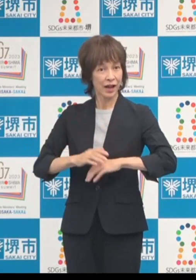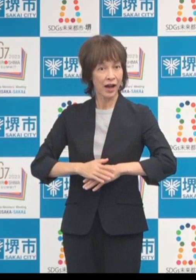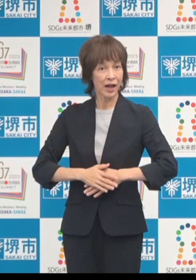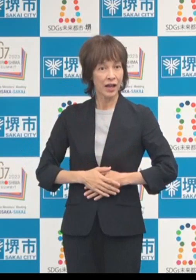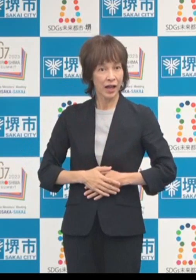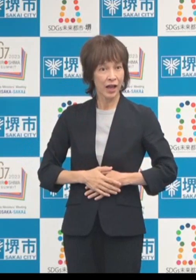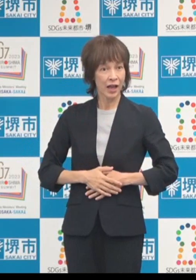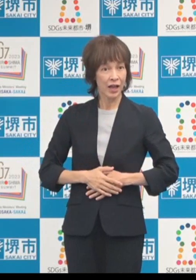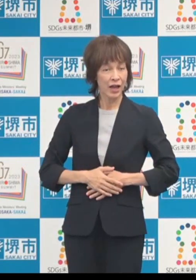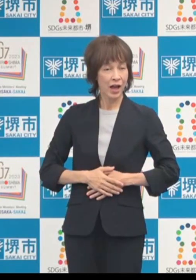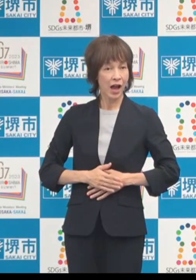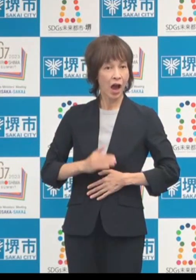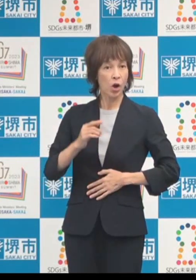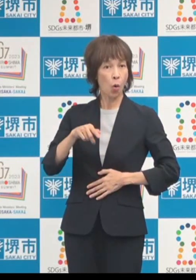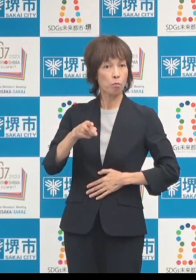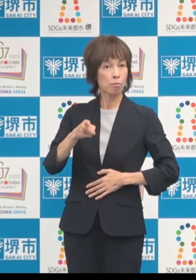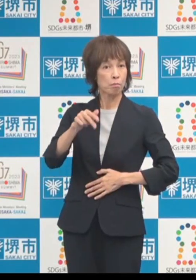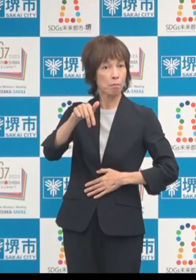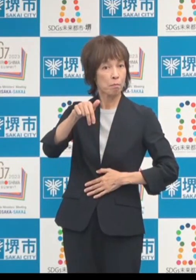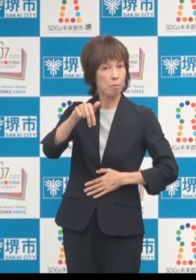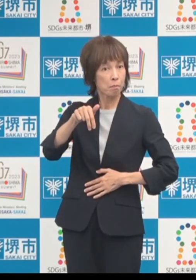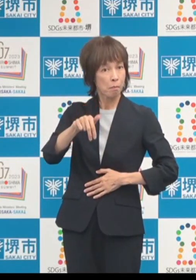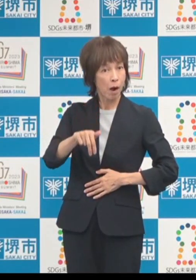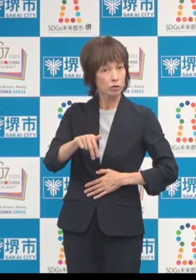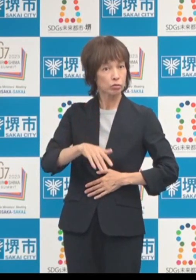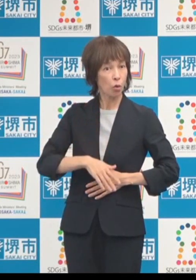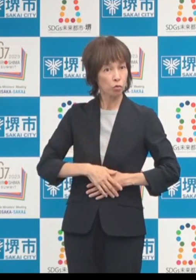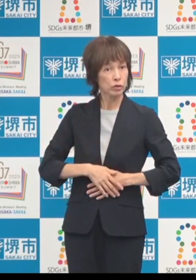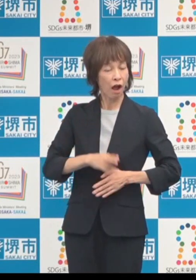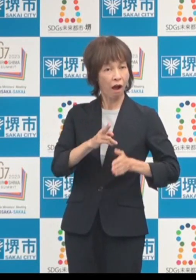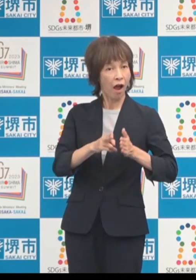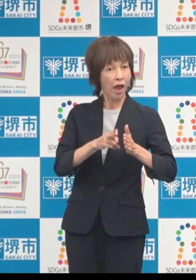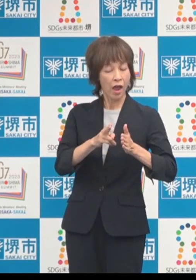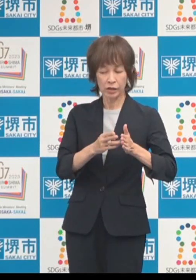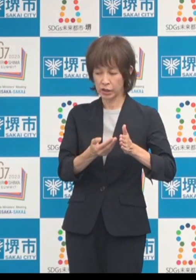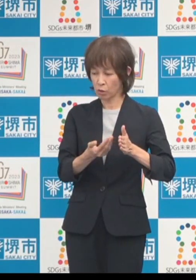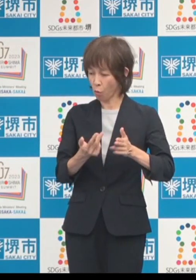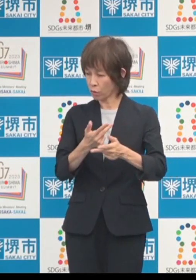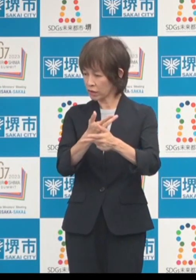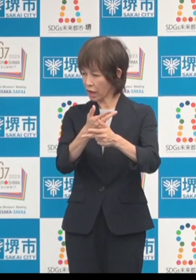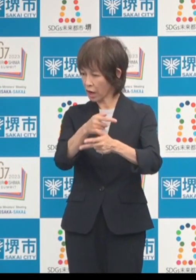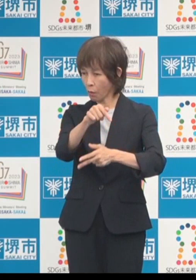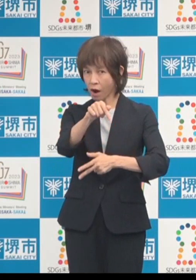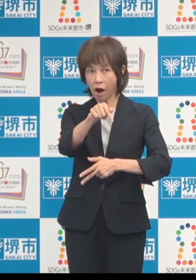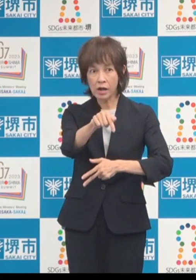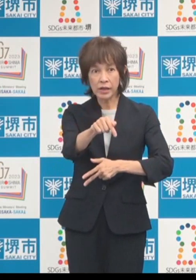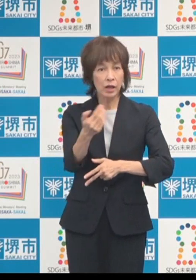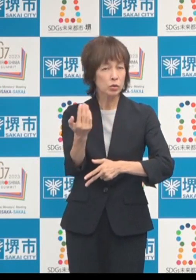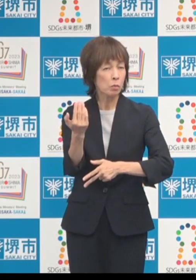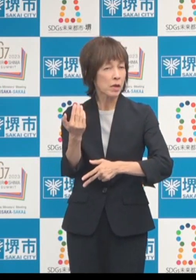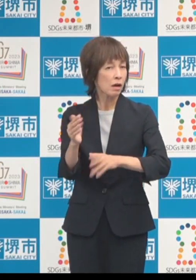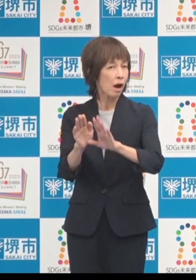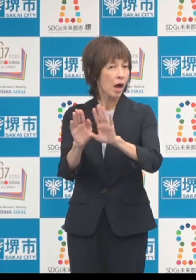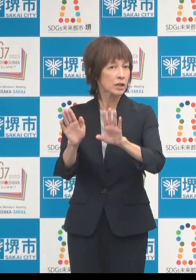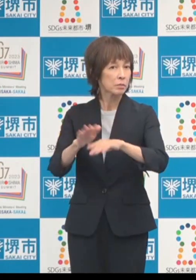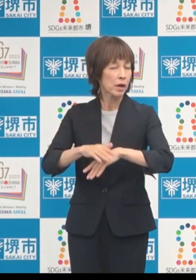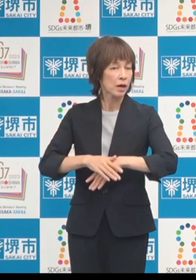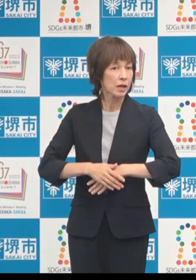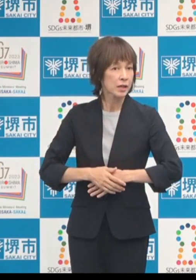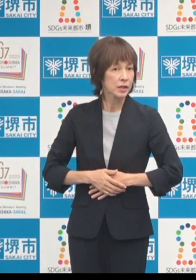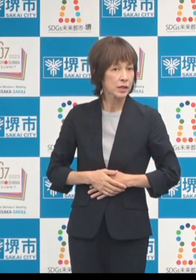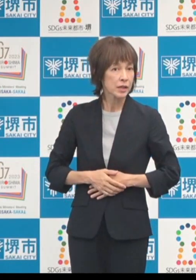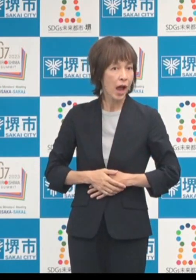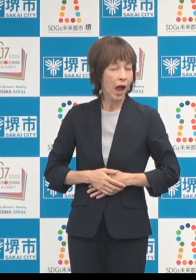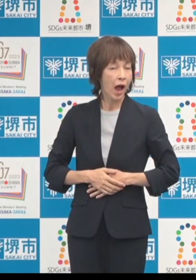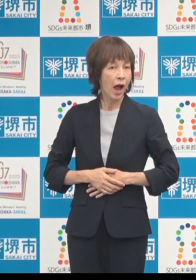あコンパス小倉っていう小倉駅北側のところで、まあずっと前からやってて、でまあここやってるのは多分セントシティっていう